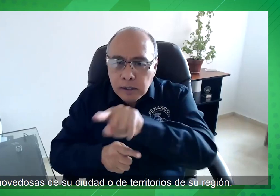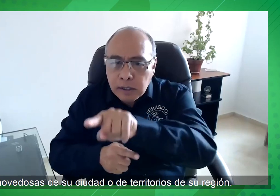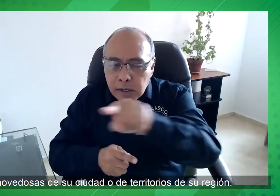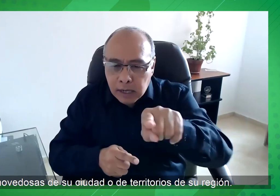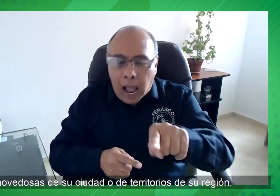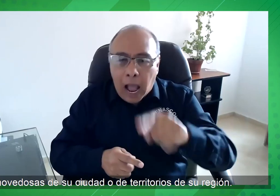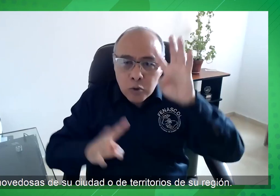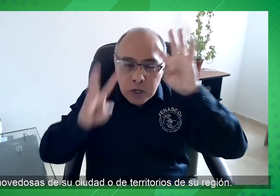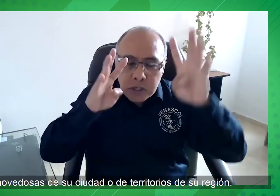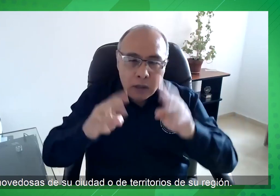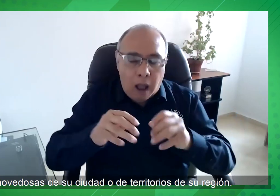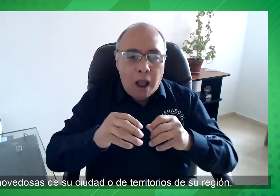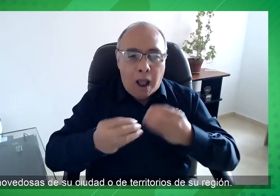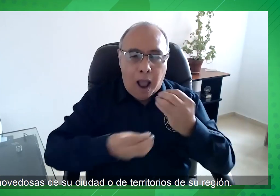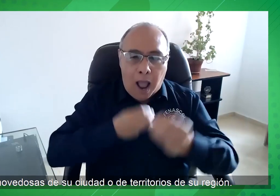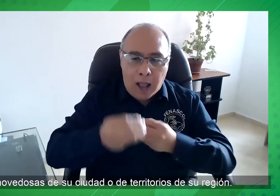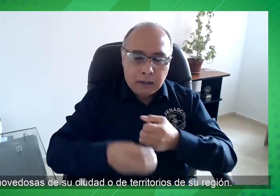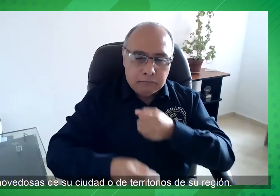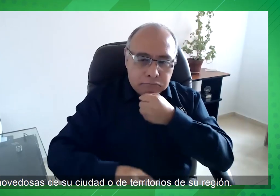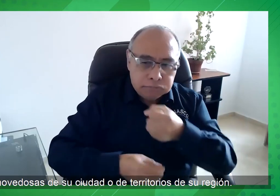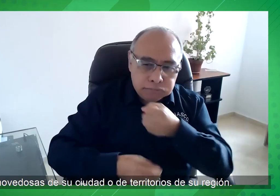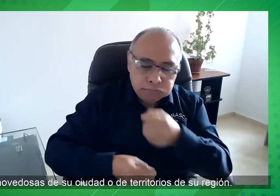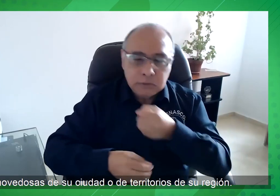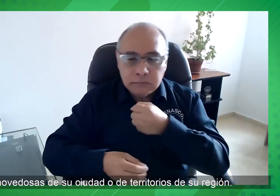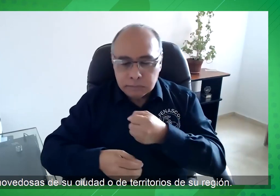su ciudad o de territorios de su región.